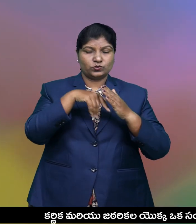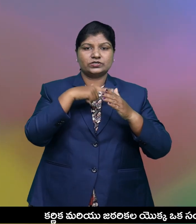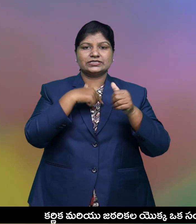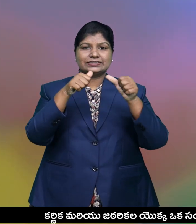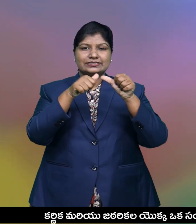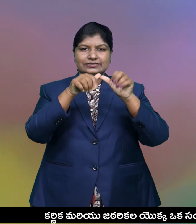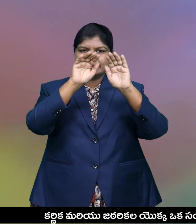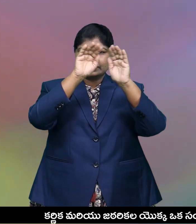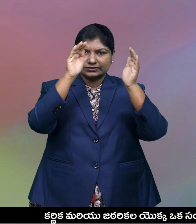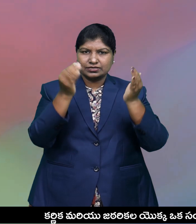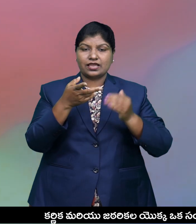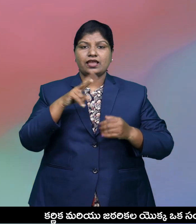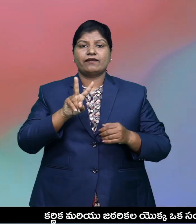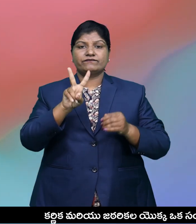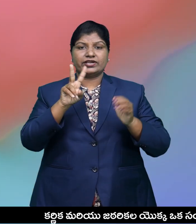అంటారు.